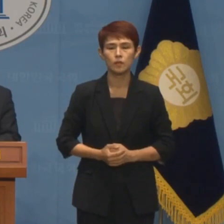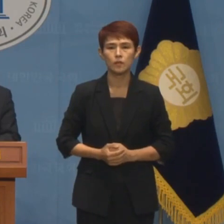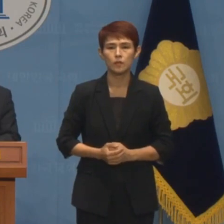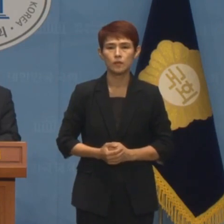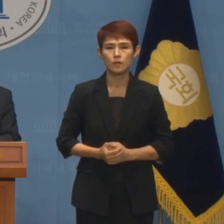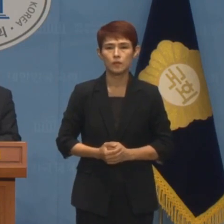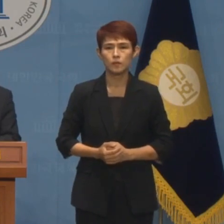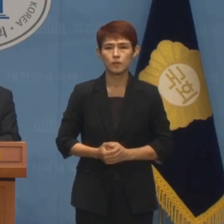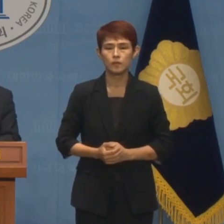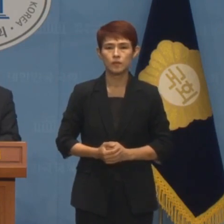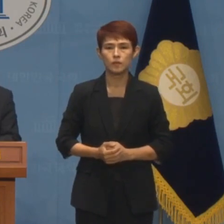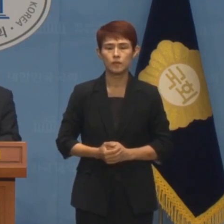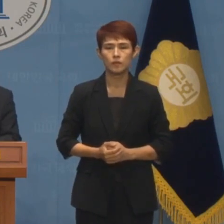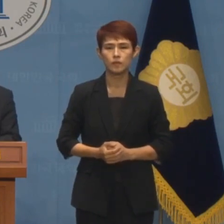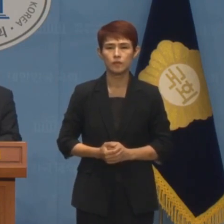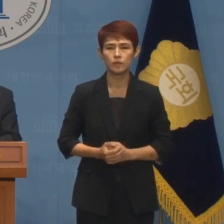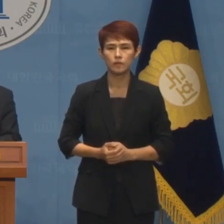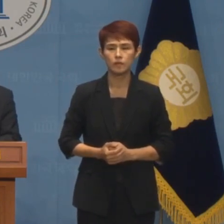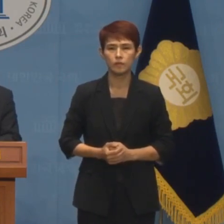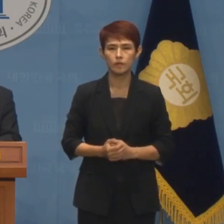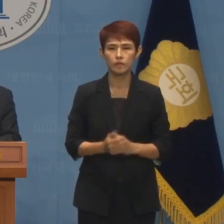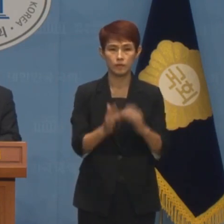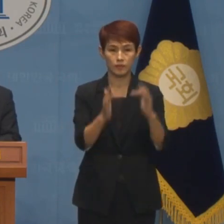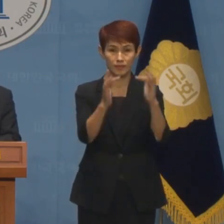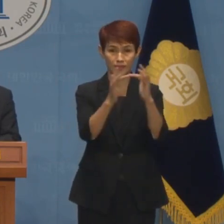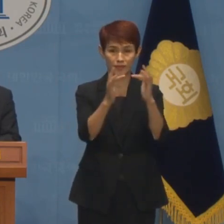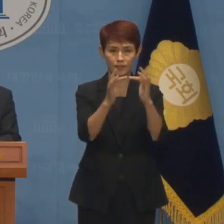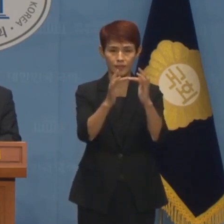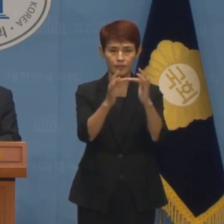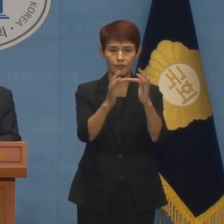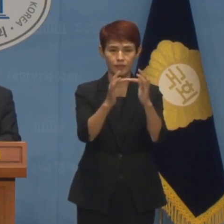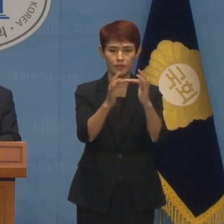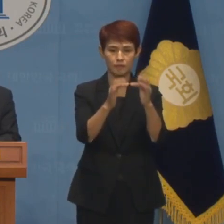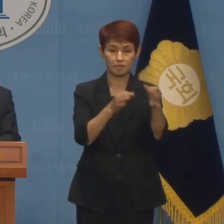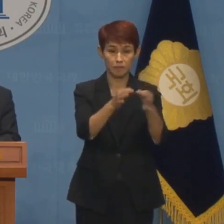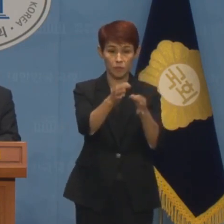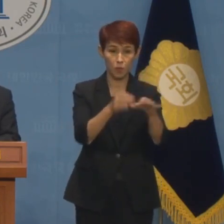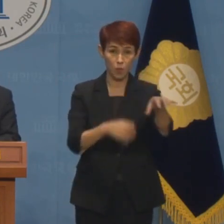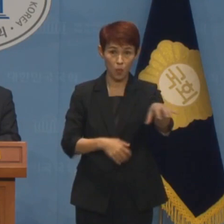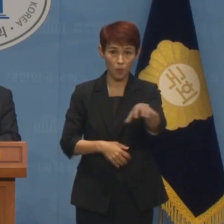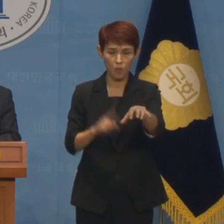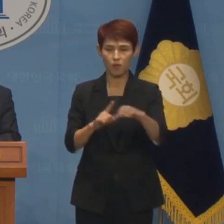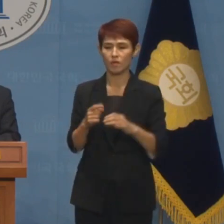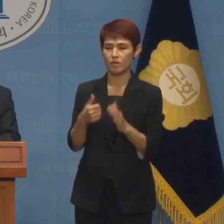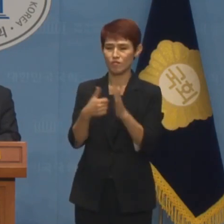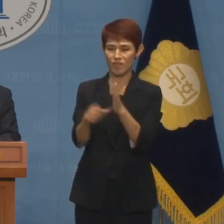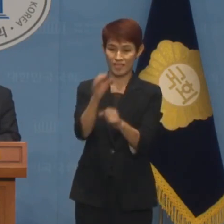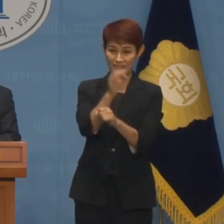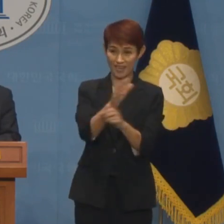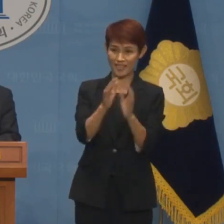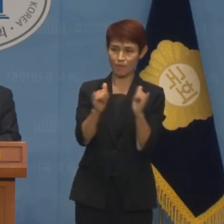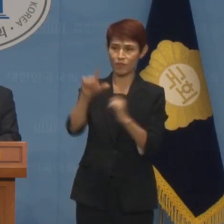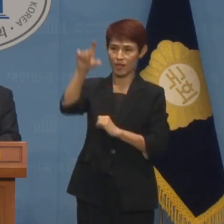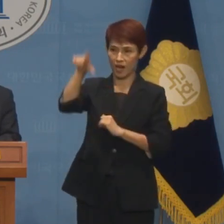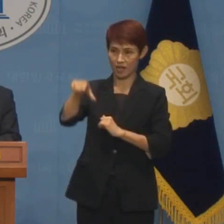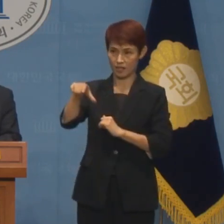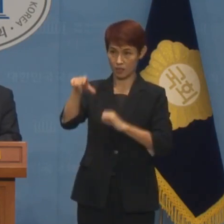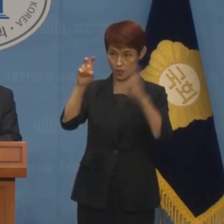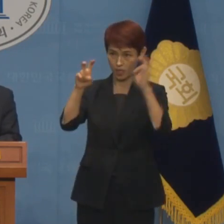일반적으로 중소 온라인 가맹점이 있을 때 구조는 어떻게 되냐면 소비자는 카드사에게 결제를